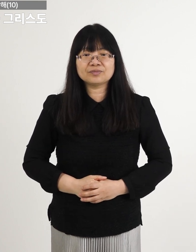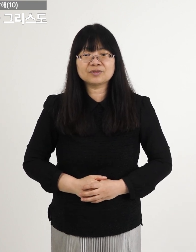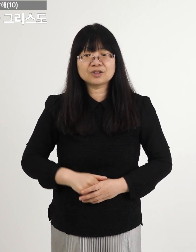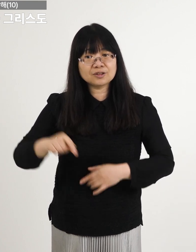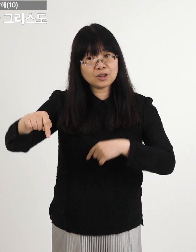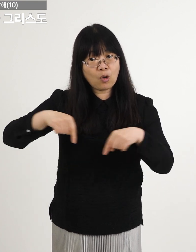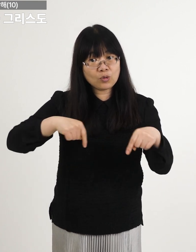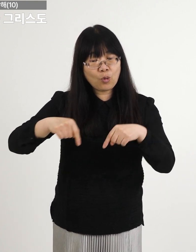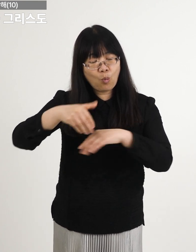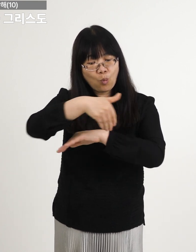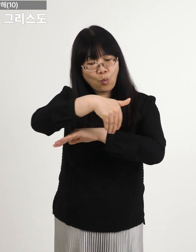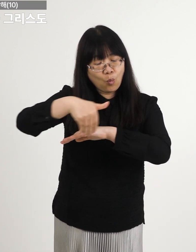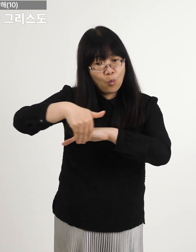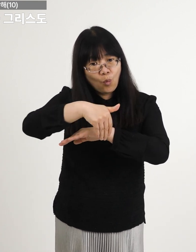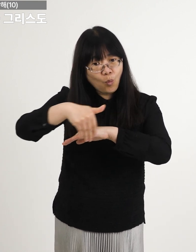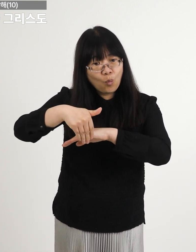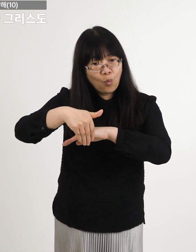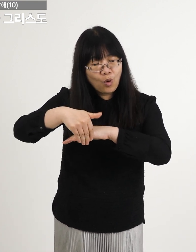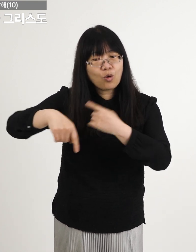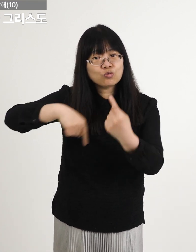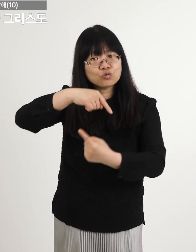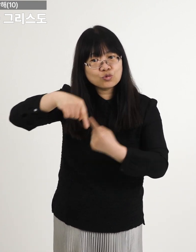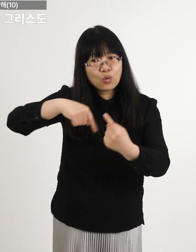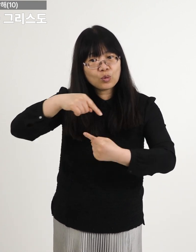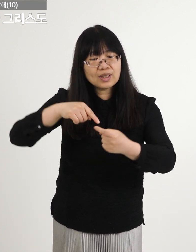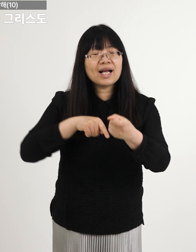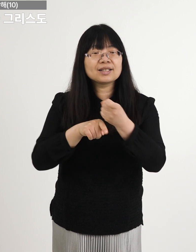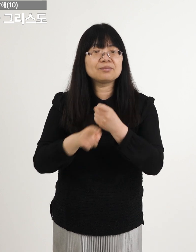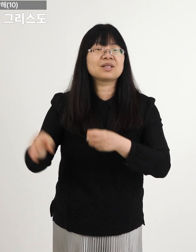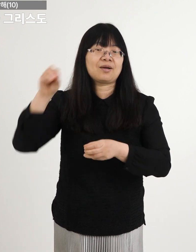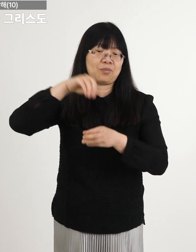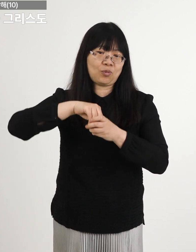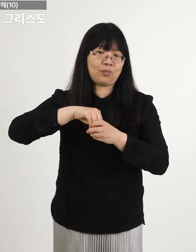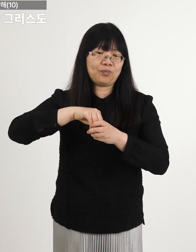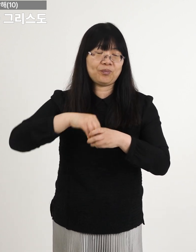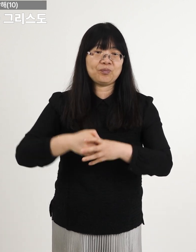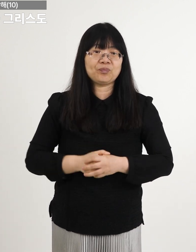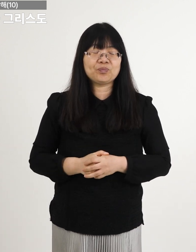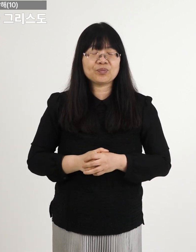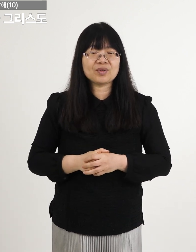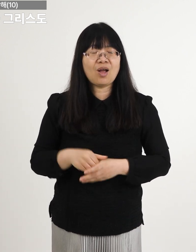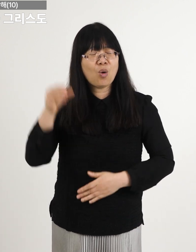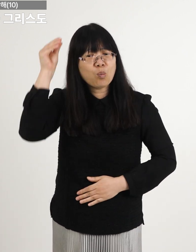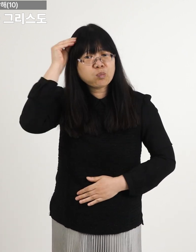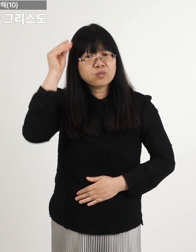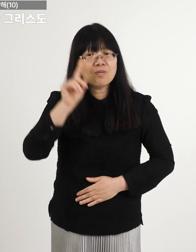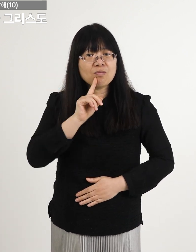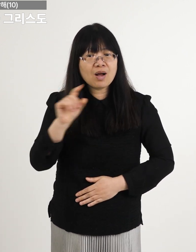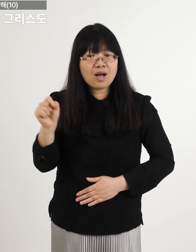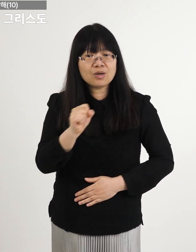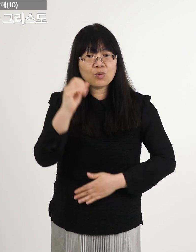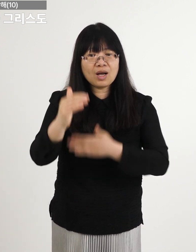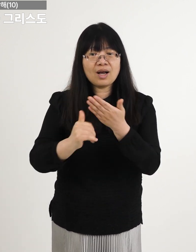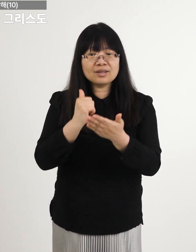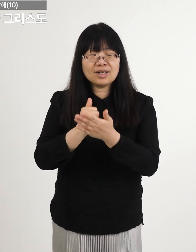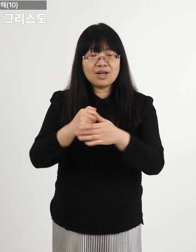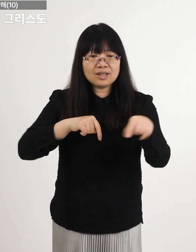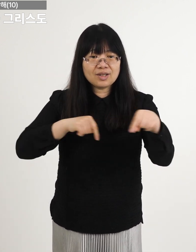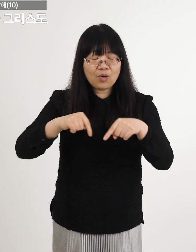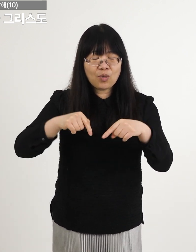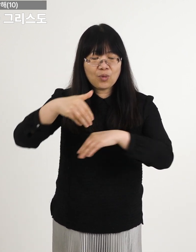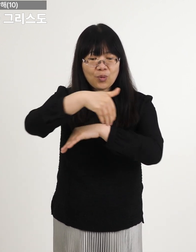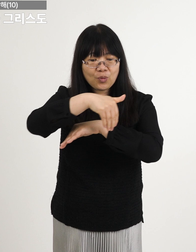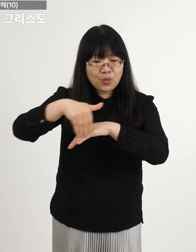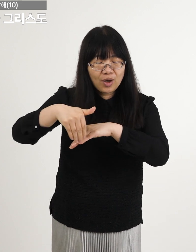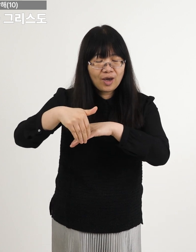경영, 계획, 운영이라는 뜻이에요. 그 무지한 말로 하나님의 경영,